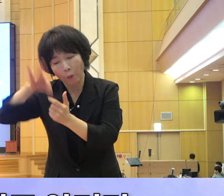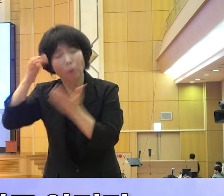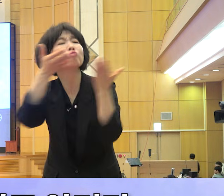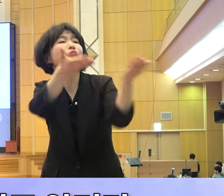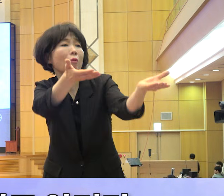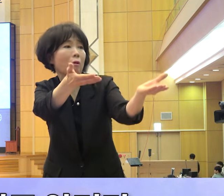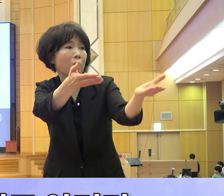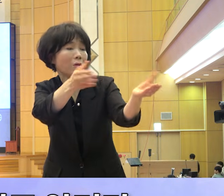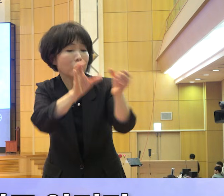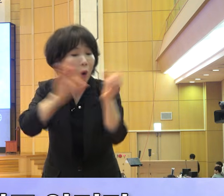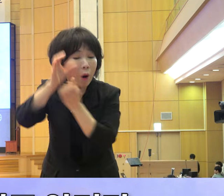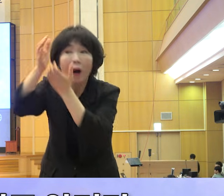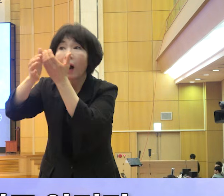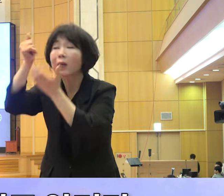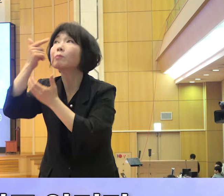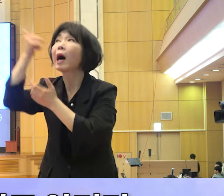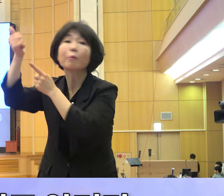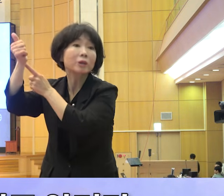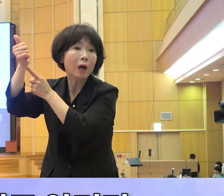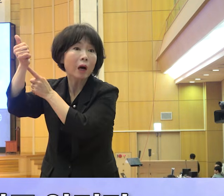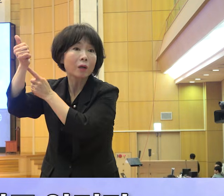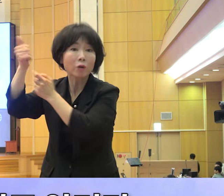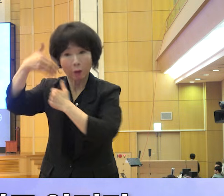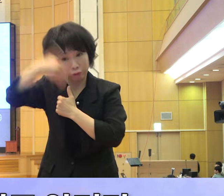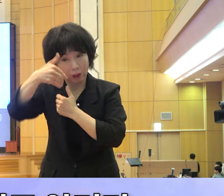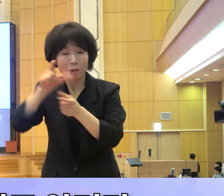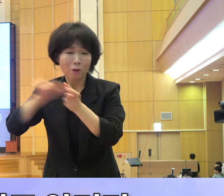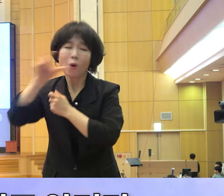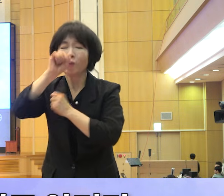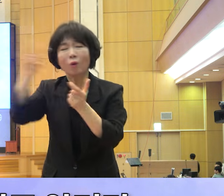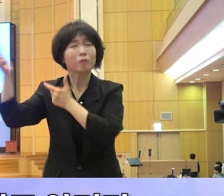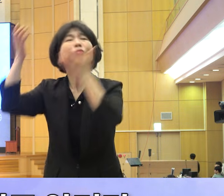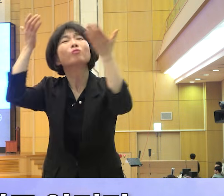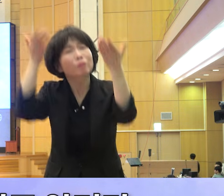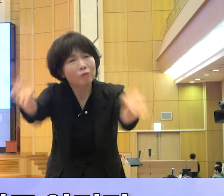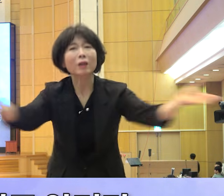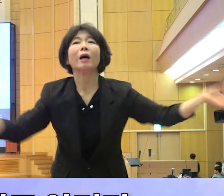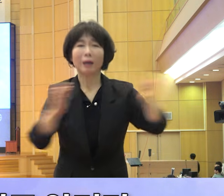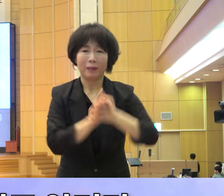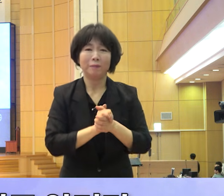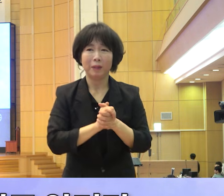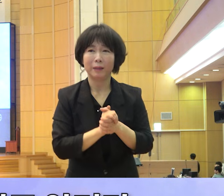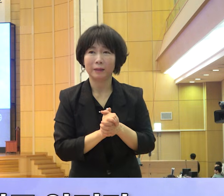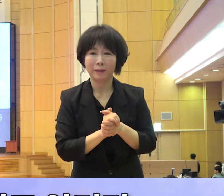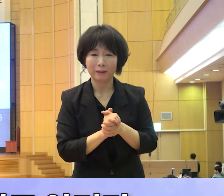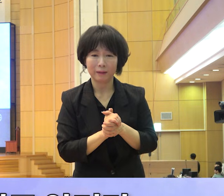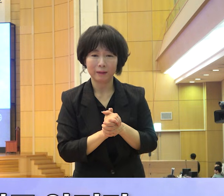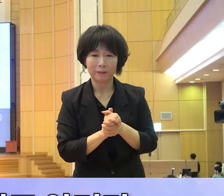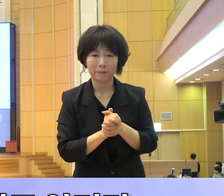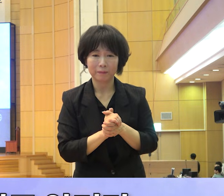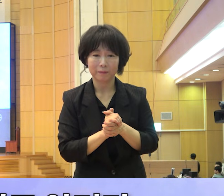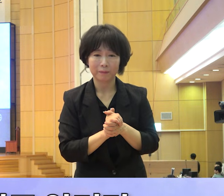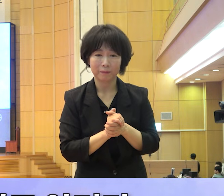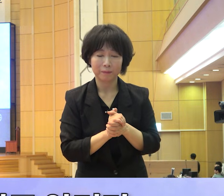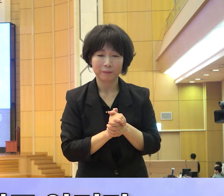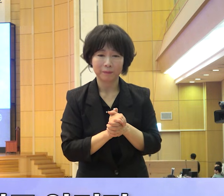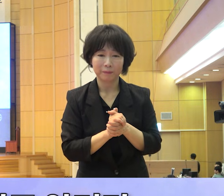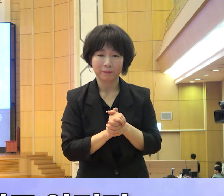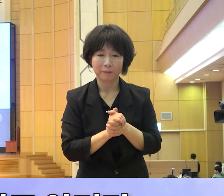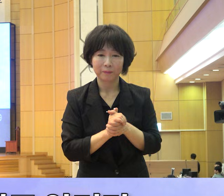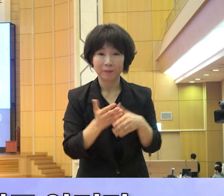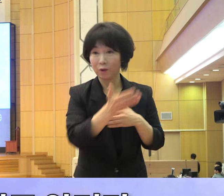주는데 하물며 하늘에 계신 너희 아버지께서 구한 자에게. 여러분, 하나님 아버지를 알아야 돼요.